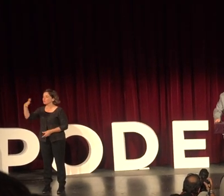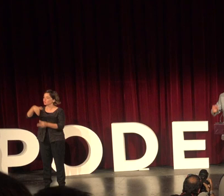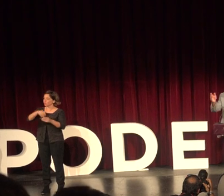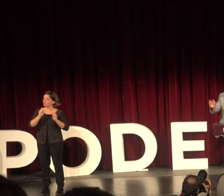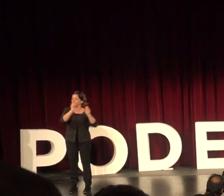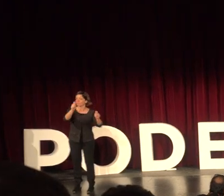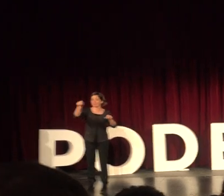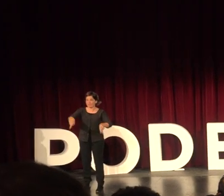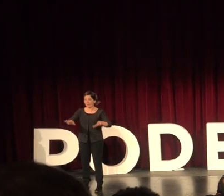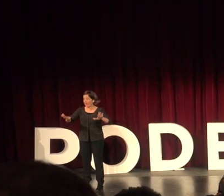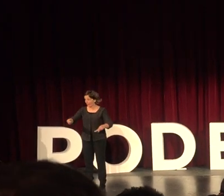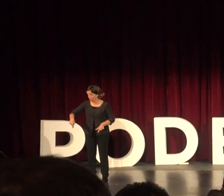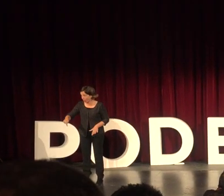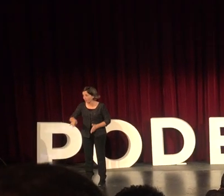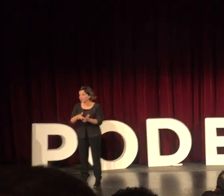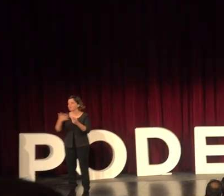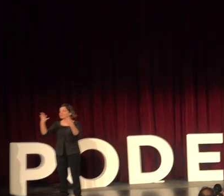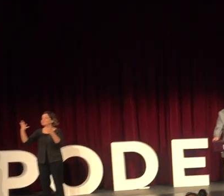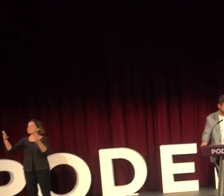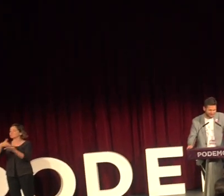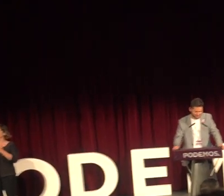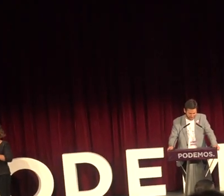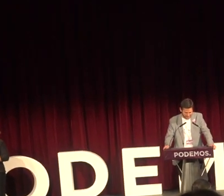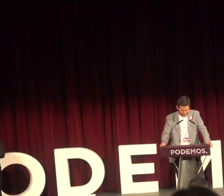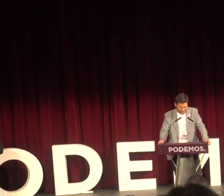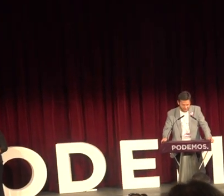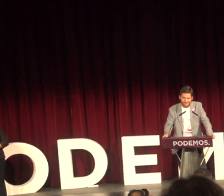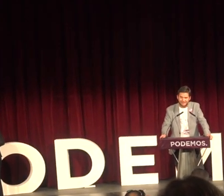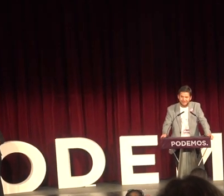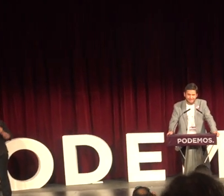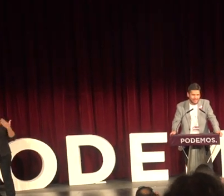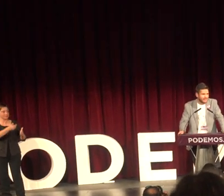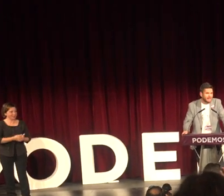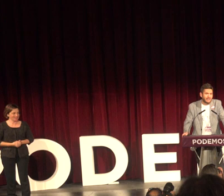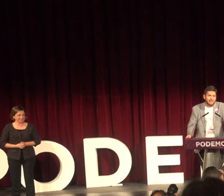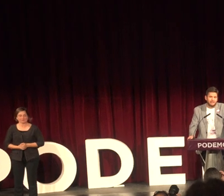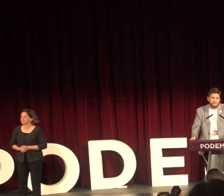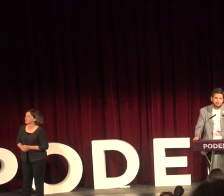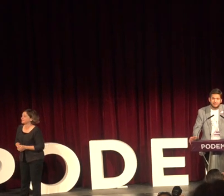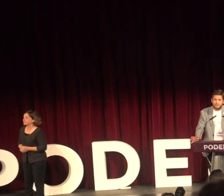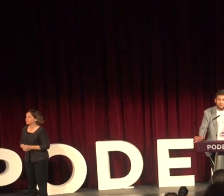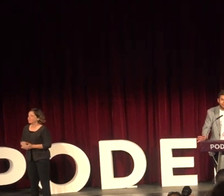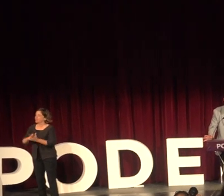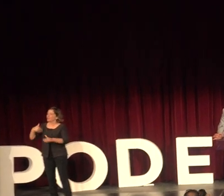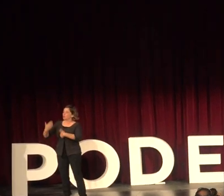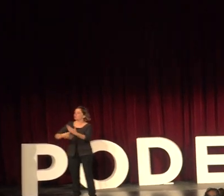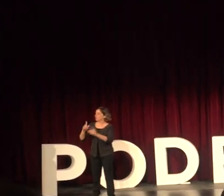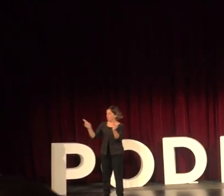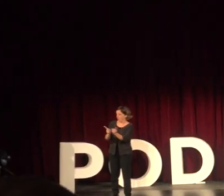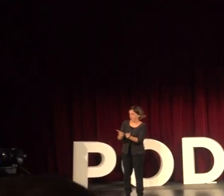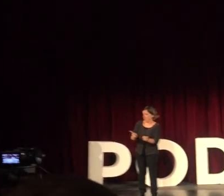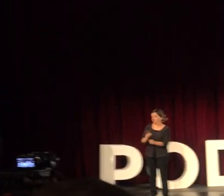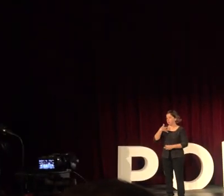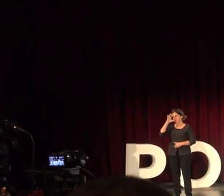que están aquí hoy y los 6 millones que tenemos fuera. Muchas gracias. Continúo brevemente